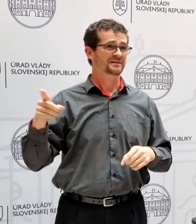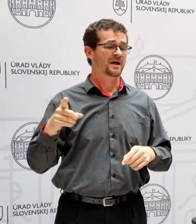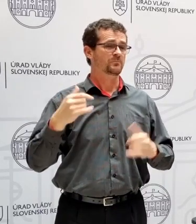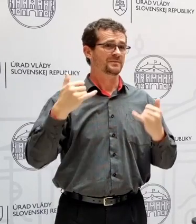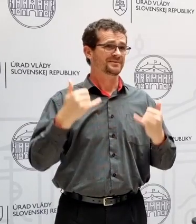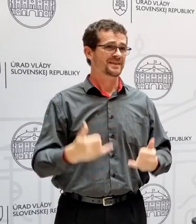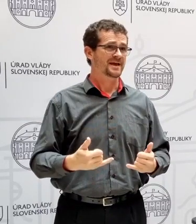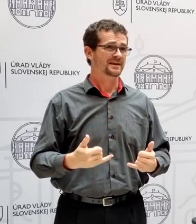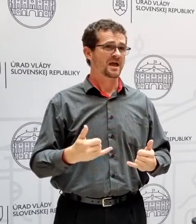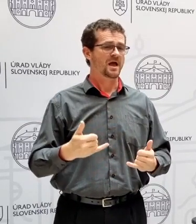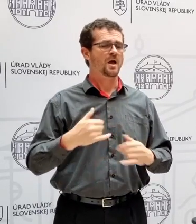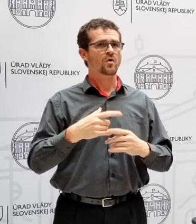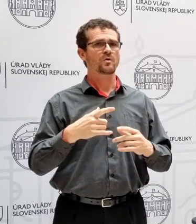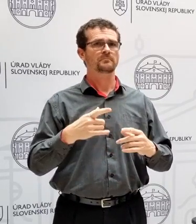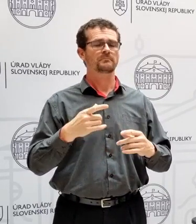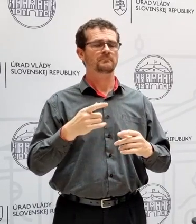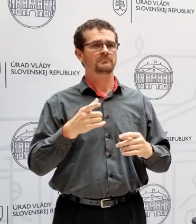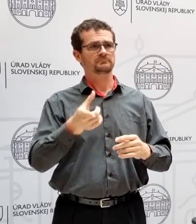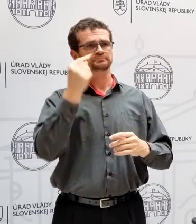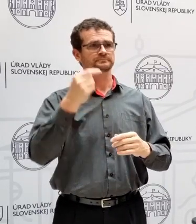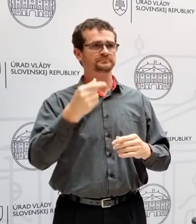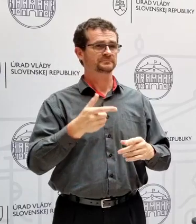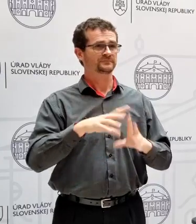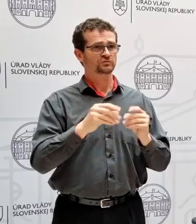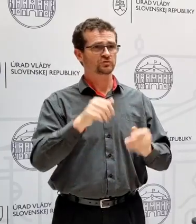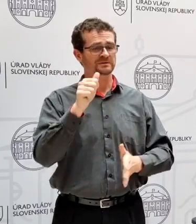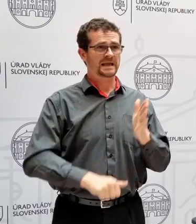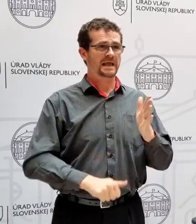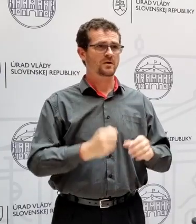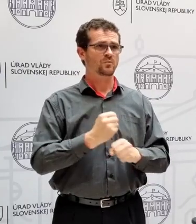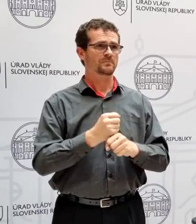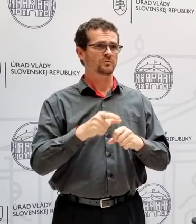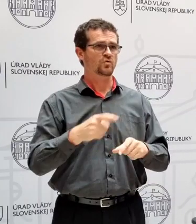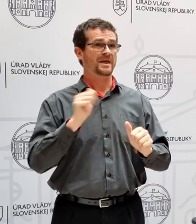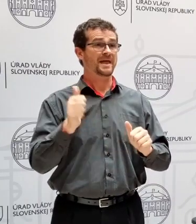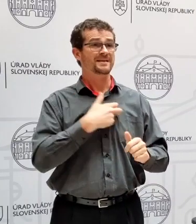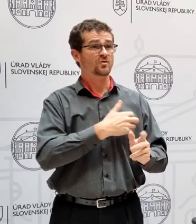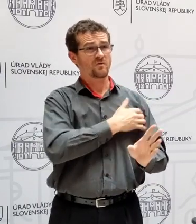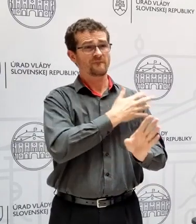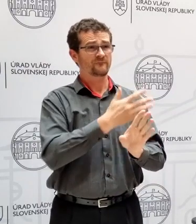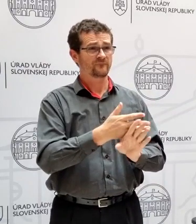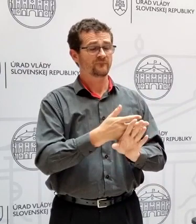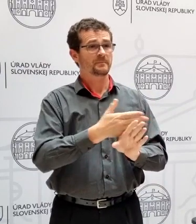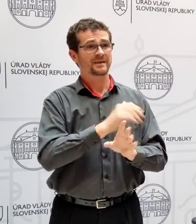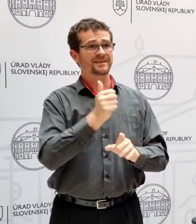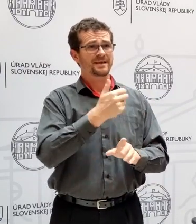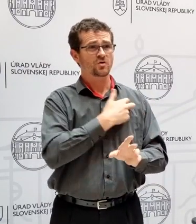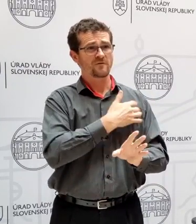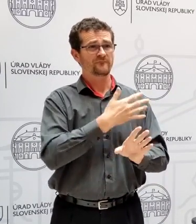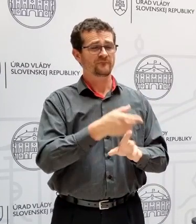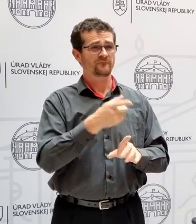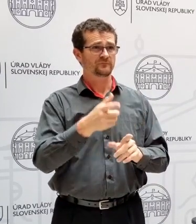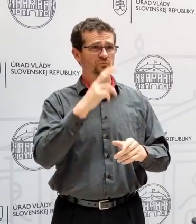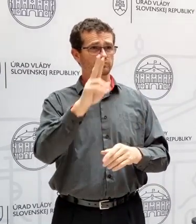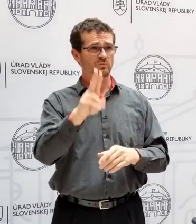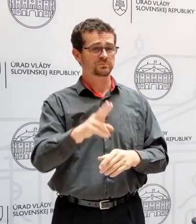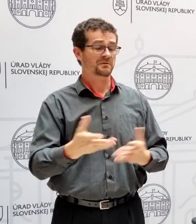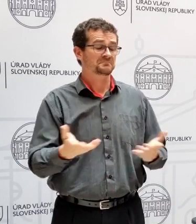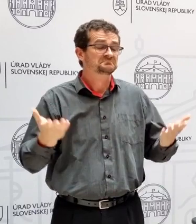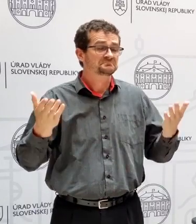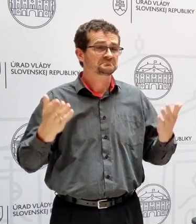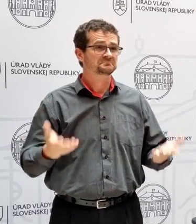to teraz šidnutím prútika v čase covidu a všetkých možných kríz zrazu urobili to, čo tu 11 rokov alebo pred 11 rokmi Iveta Radičová slúbila.